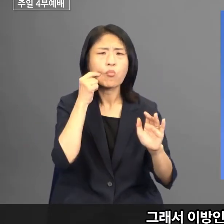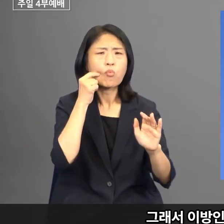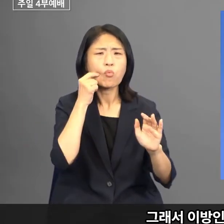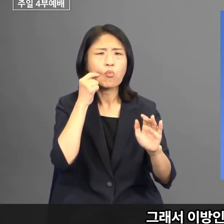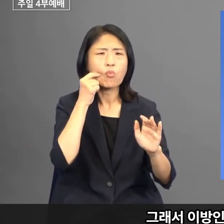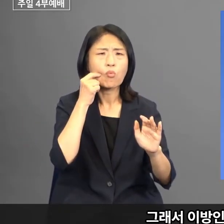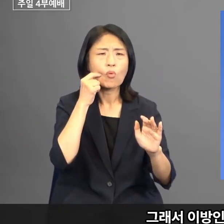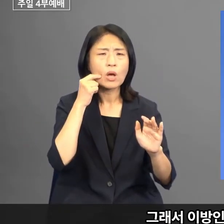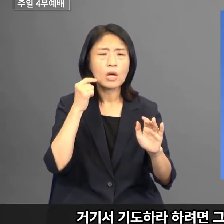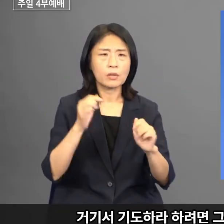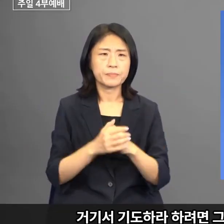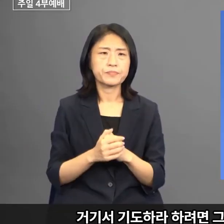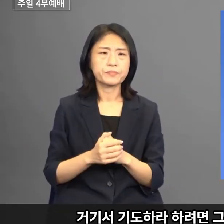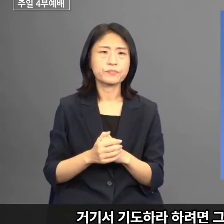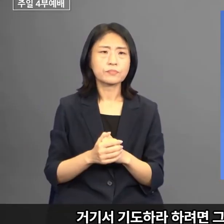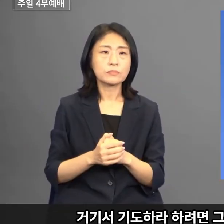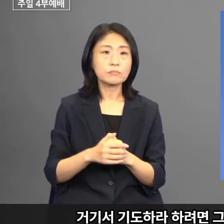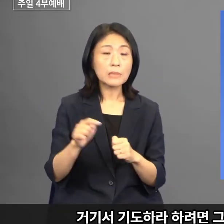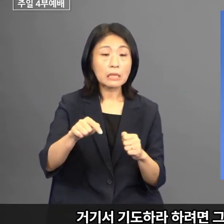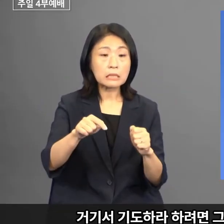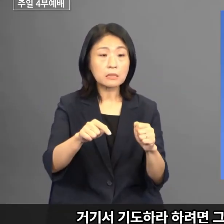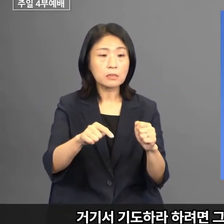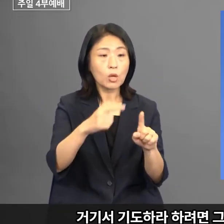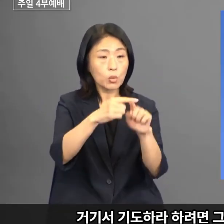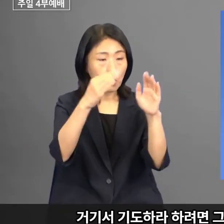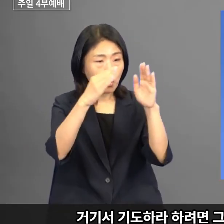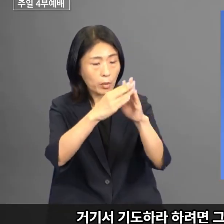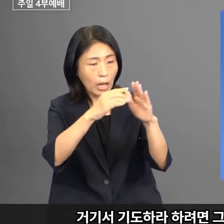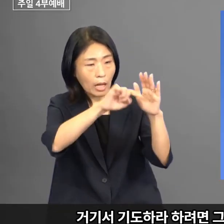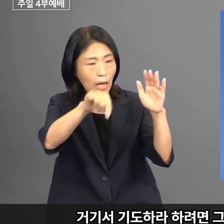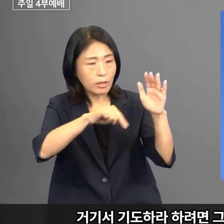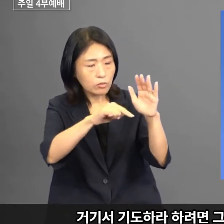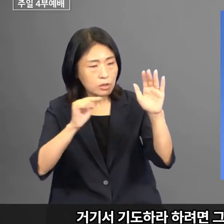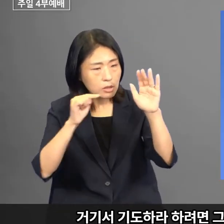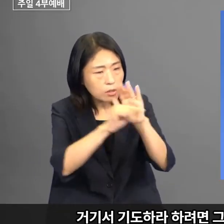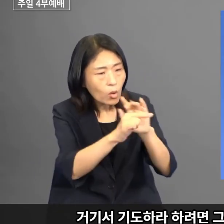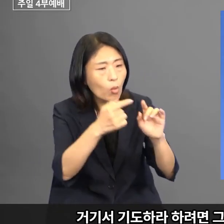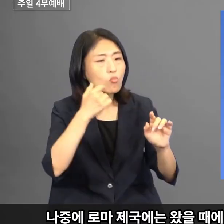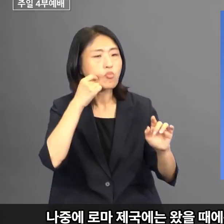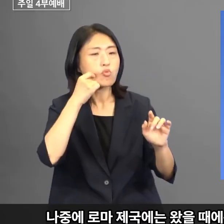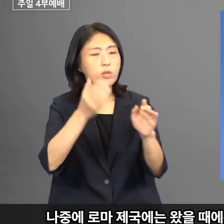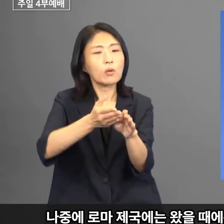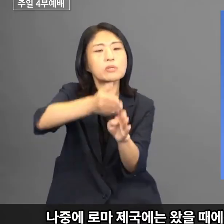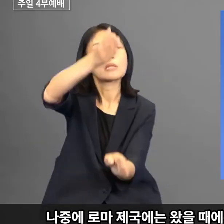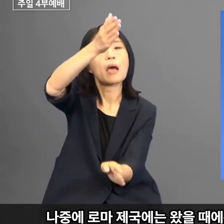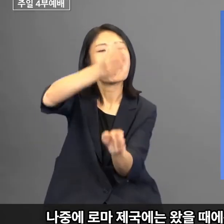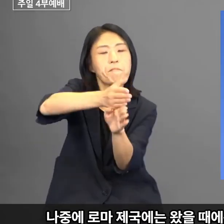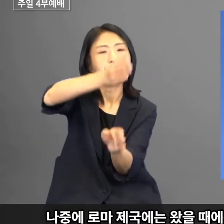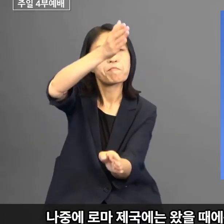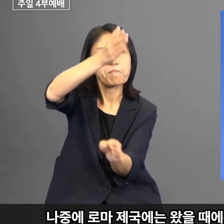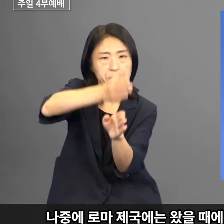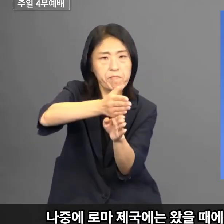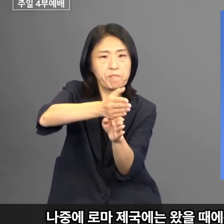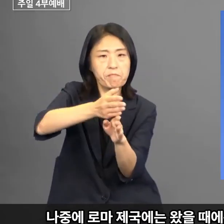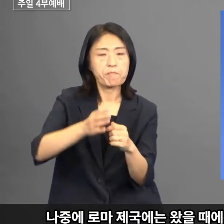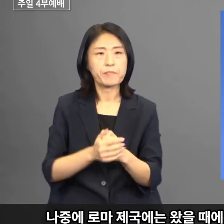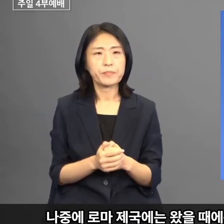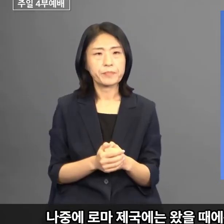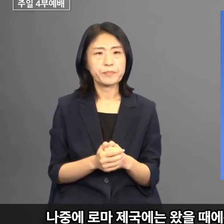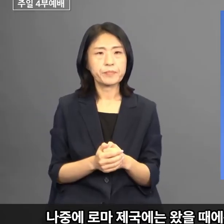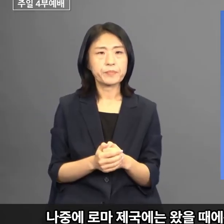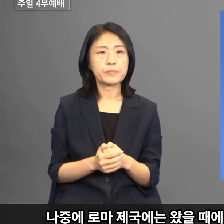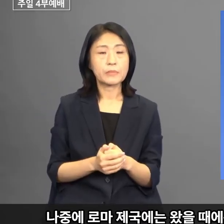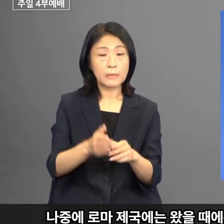뜰에 머물러서 거기서 하려면 그렇게 해서 아예 담을 세워놨죠. 나중에 이제 로마 제국에는 왔을 때에는